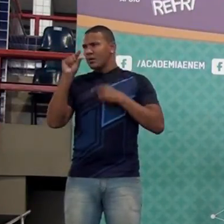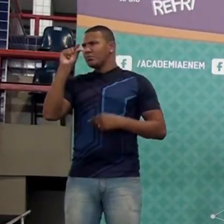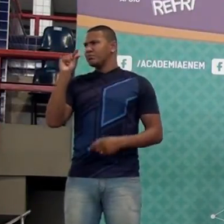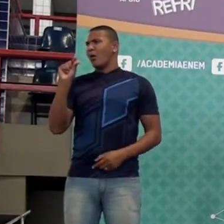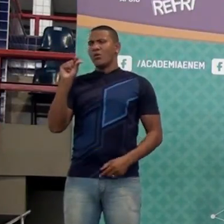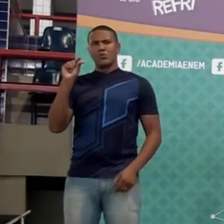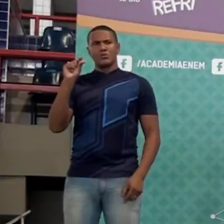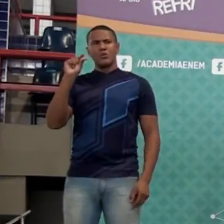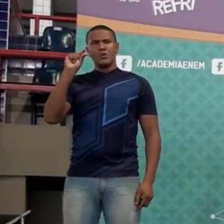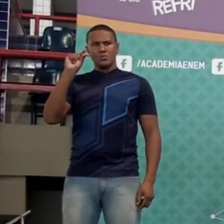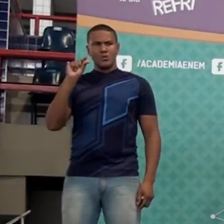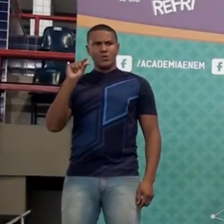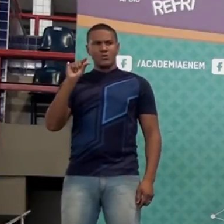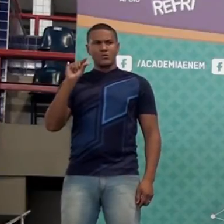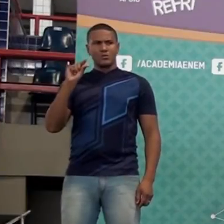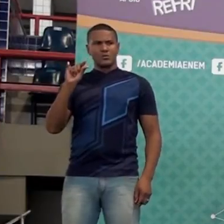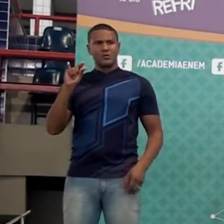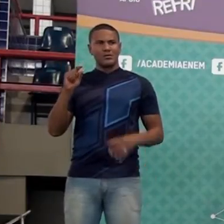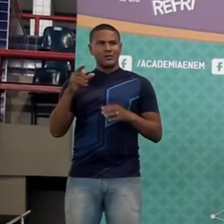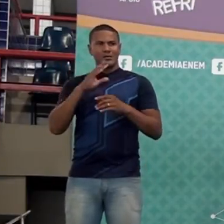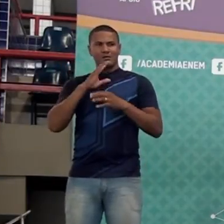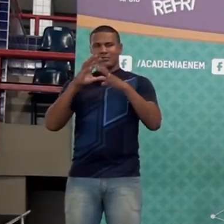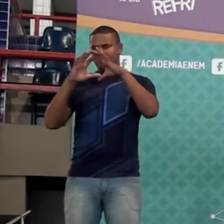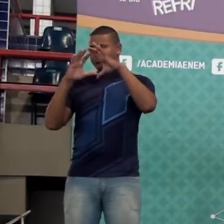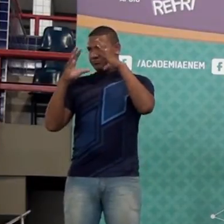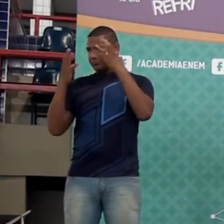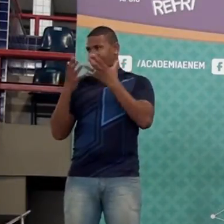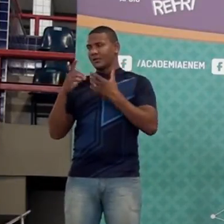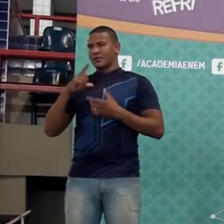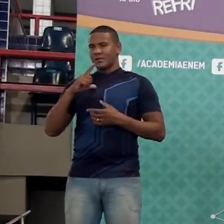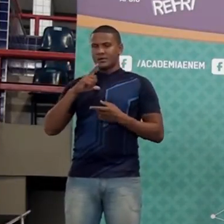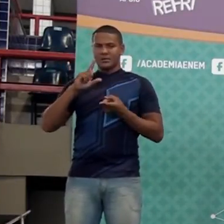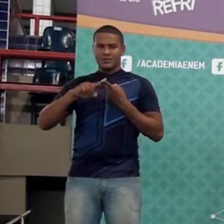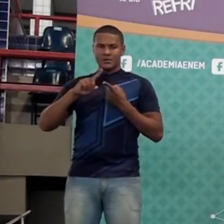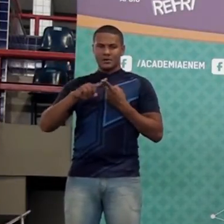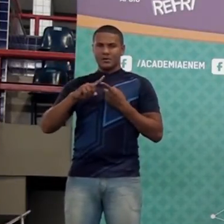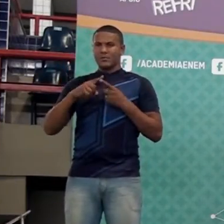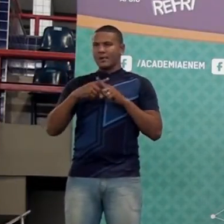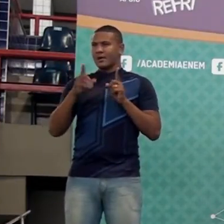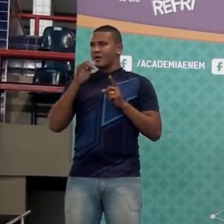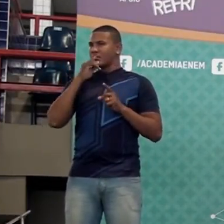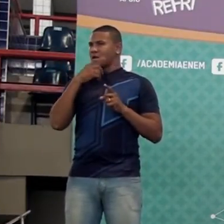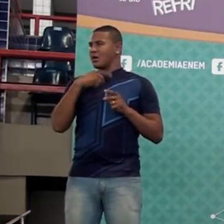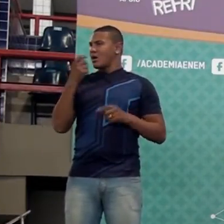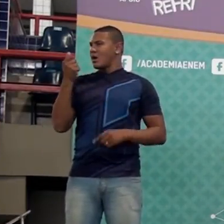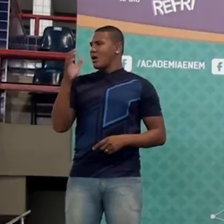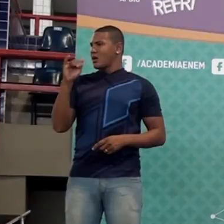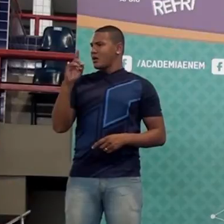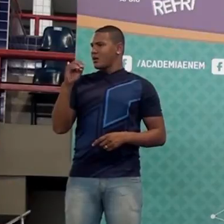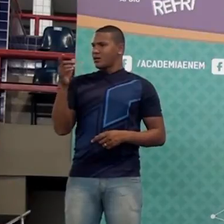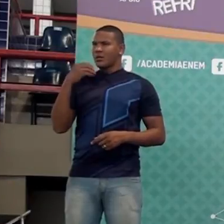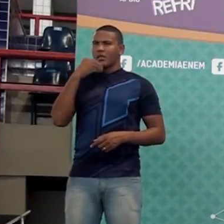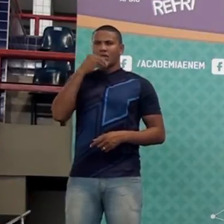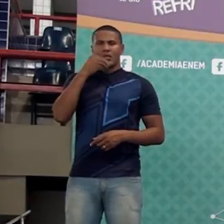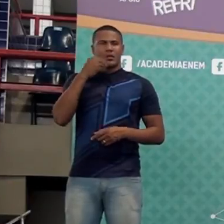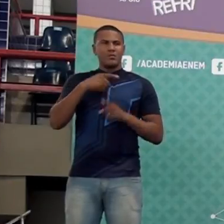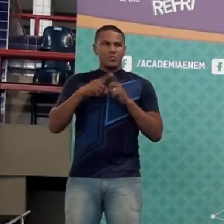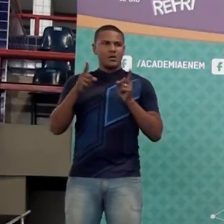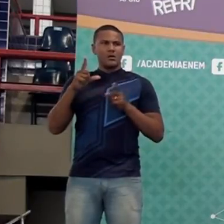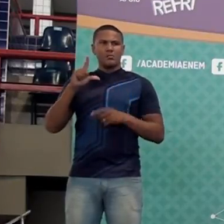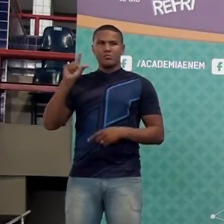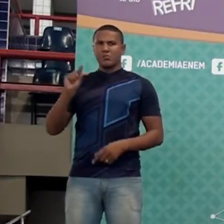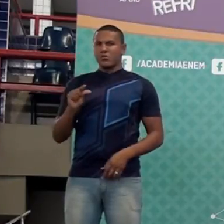provoca chuva ácida porque ele é um ácido fraco, mas provoca um pouquinho de efeito estufa. Mas é pouco